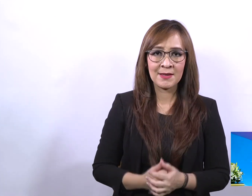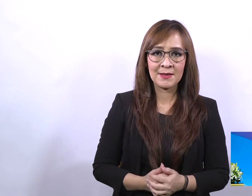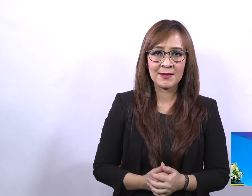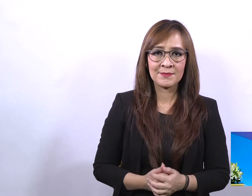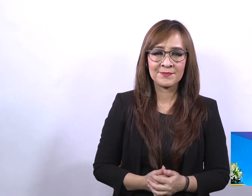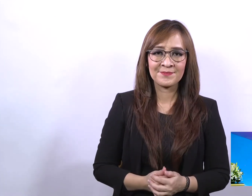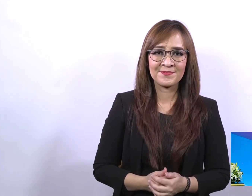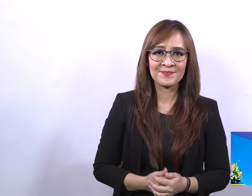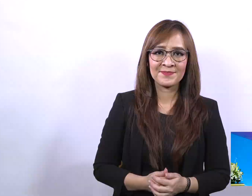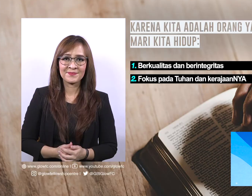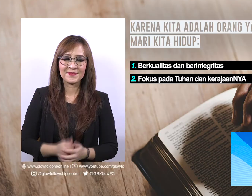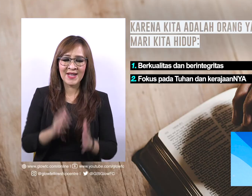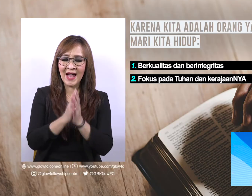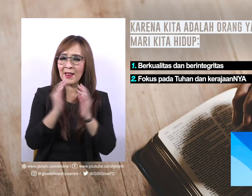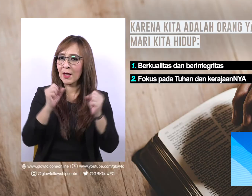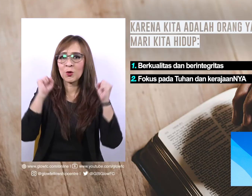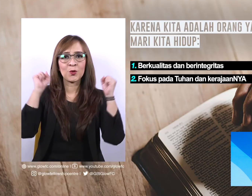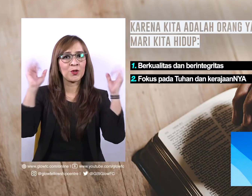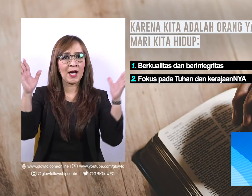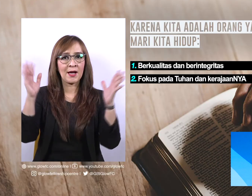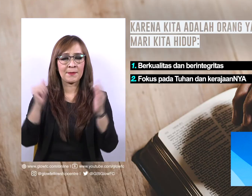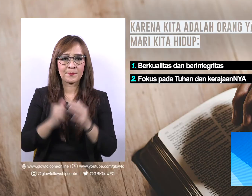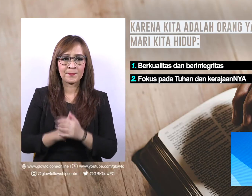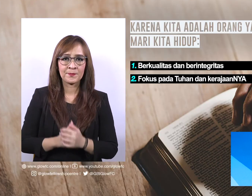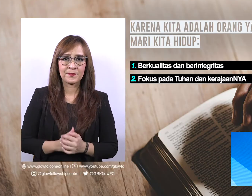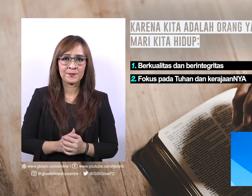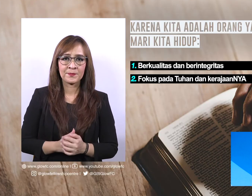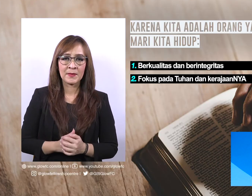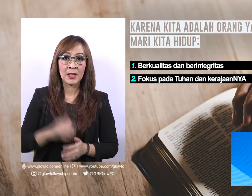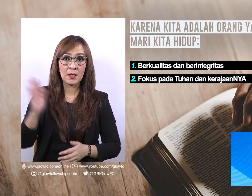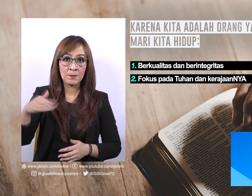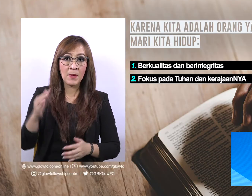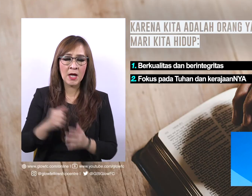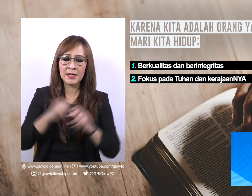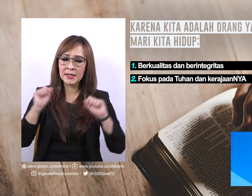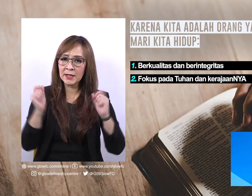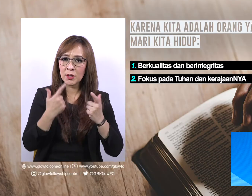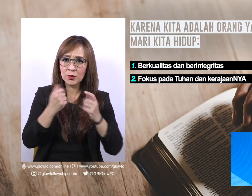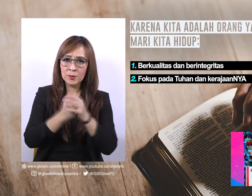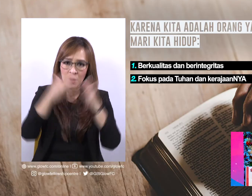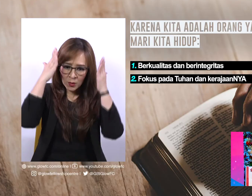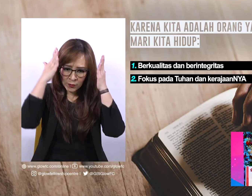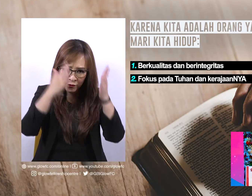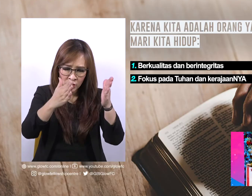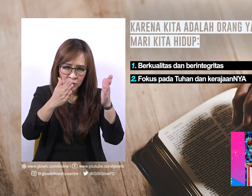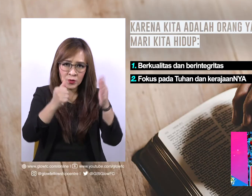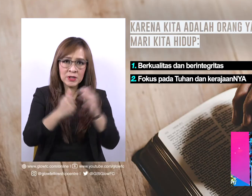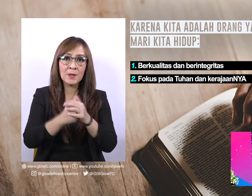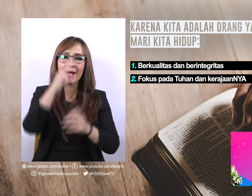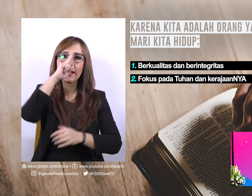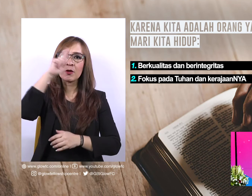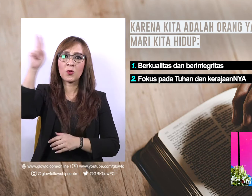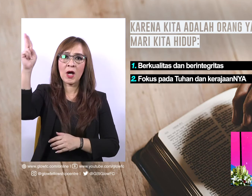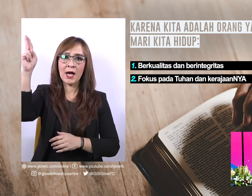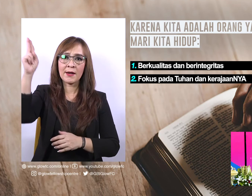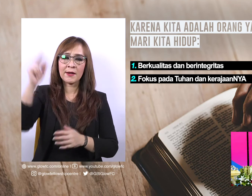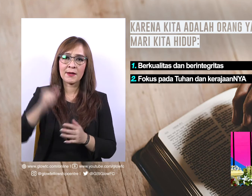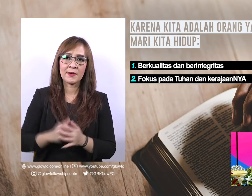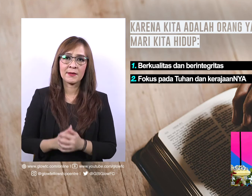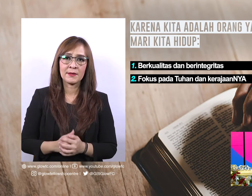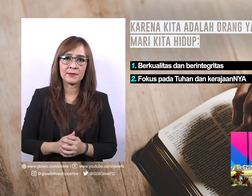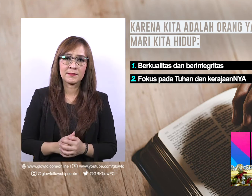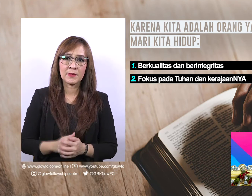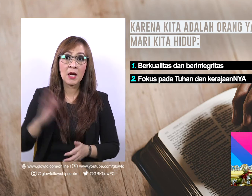kesejukan dalam hidupnya Haleluya yang kedua kalau kita lorobronto mari kita hidup fokus pada Tuhan yang kerajaannya kenal kita bilang cari dahulu kerajaannya